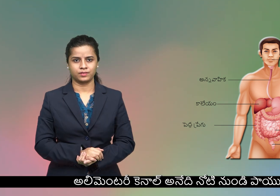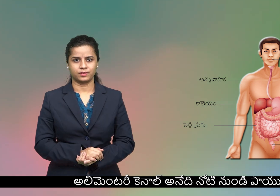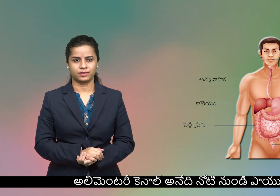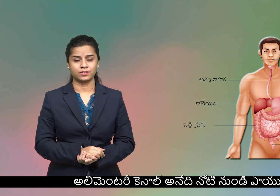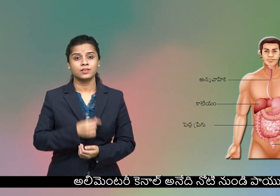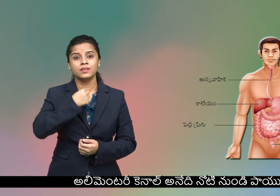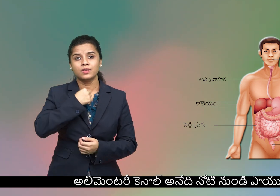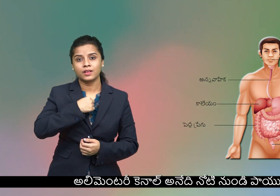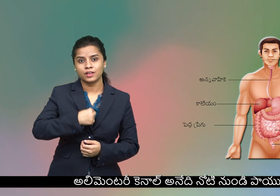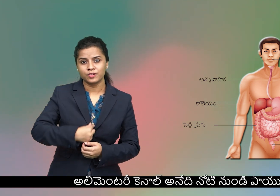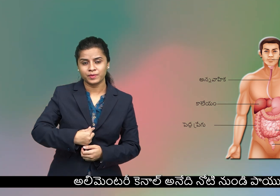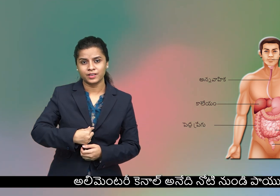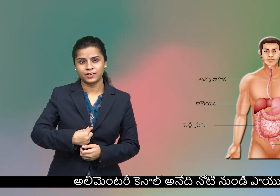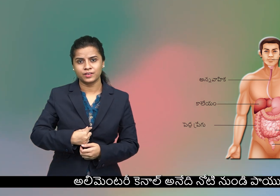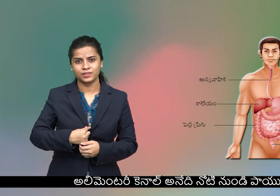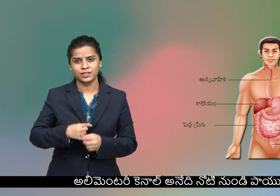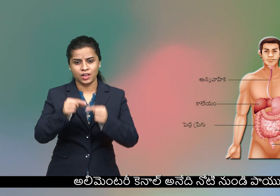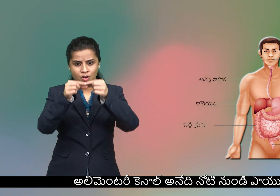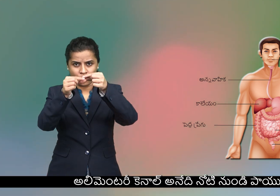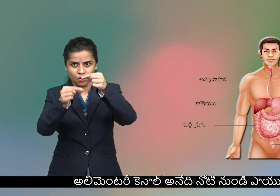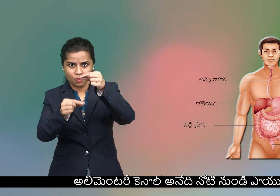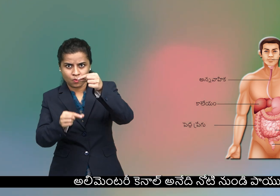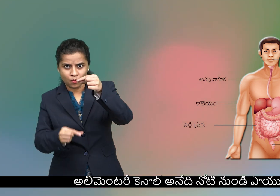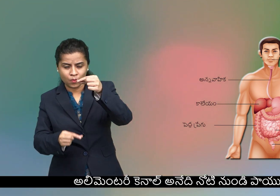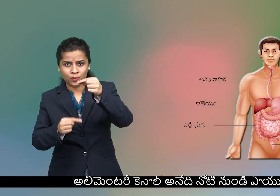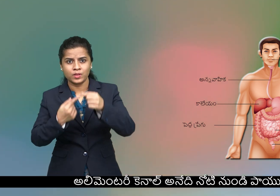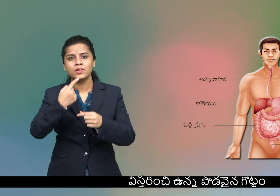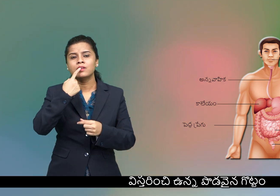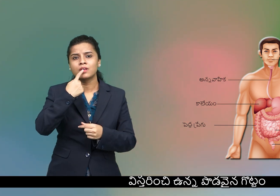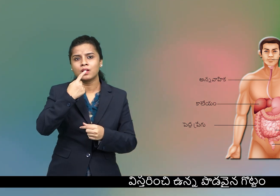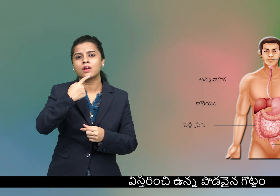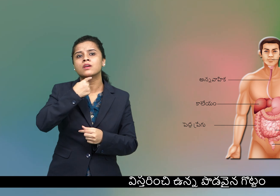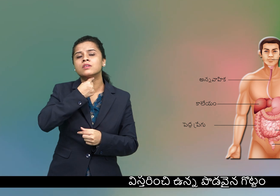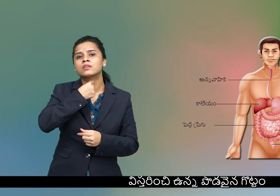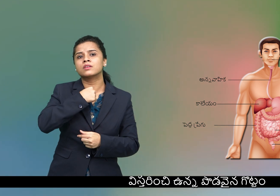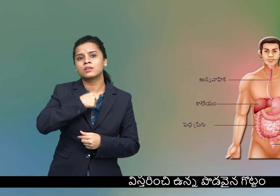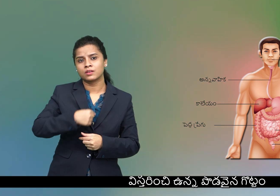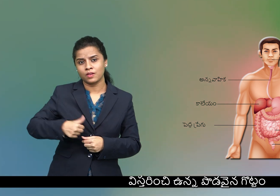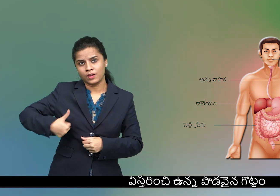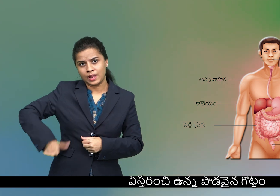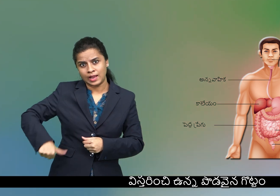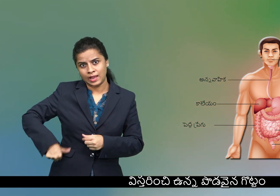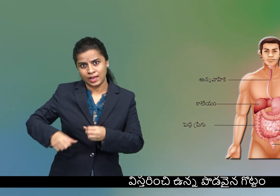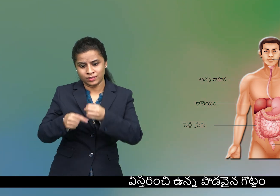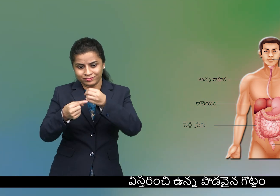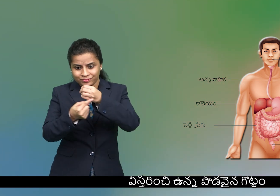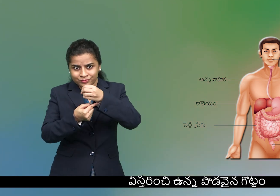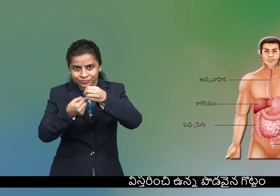ఆలిమెంటరీ కెనాల్ అనేది నోటి నుండి పాయువు వరకు విస్తరించి ఉన్న పొడవైన గొట్టం.